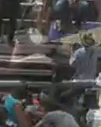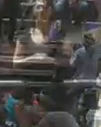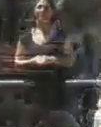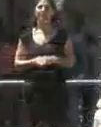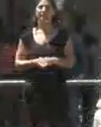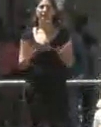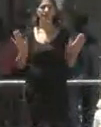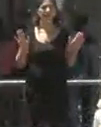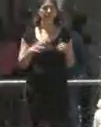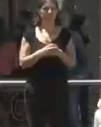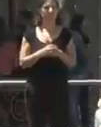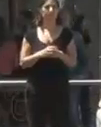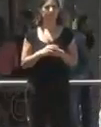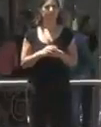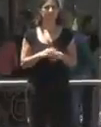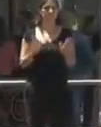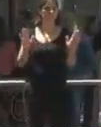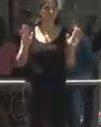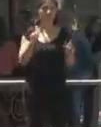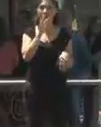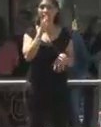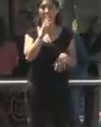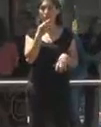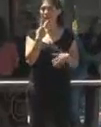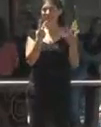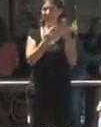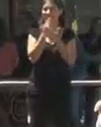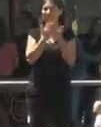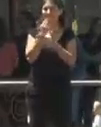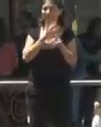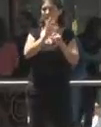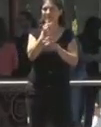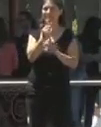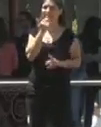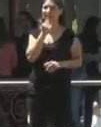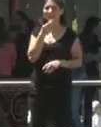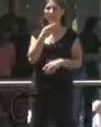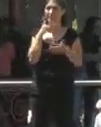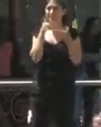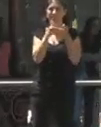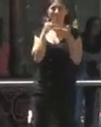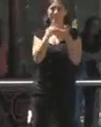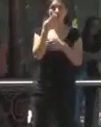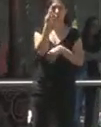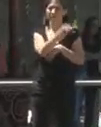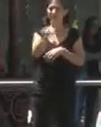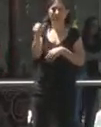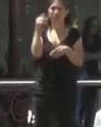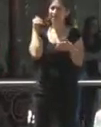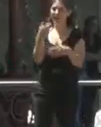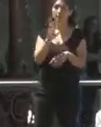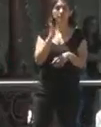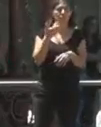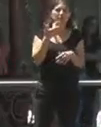Y eso lo tenemos al alcance en 7 días. Nos quedan 7 días, tan solo una semana. Y no pasa